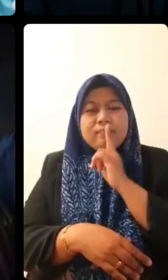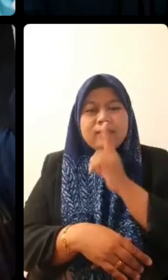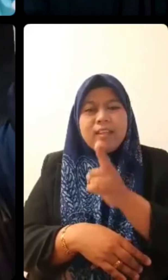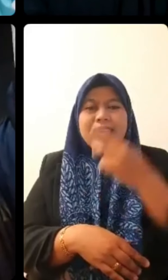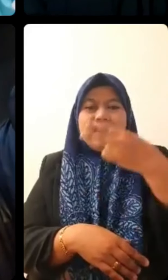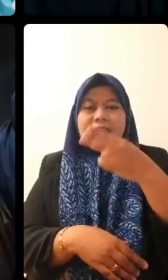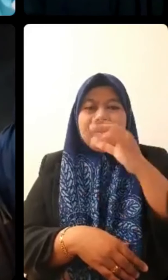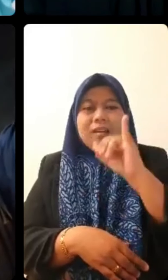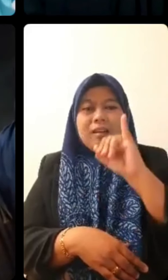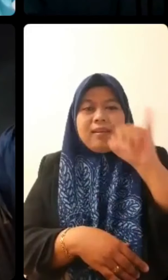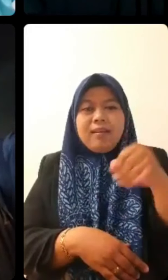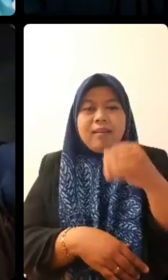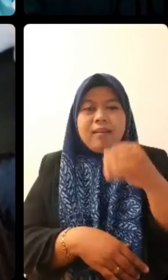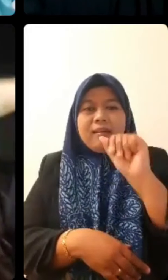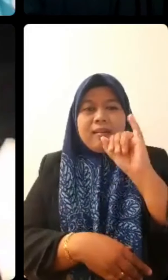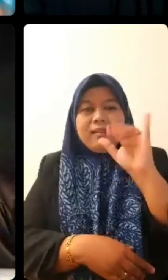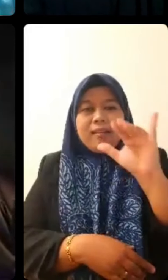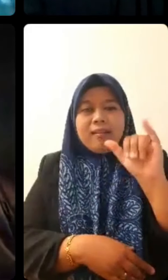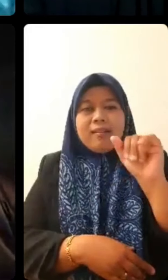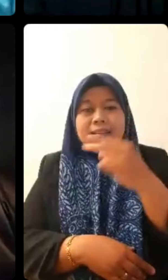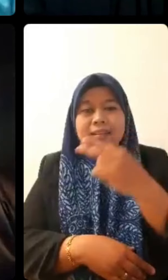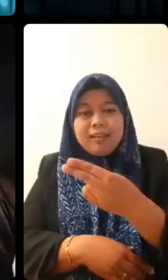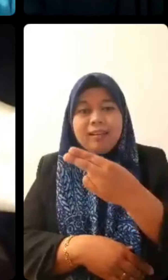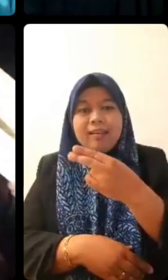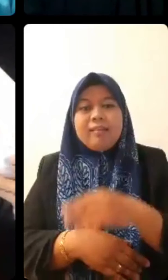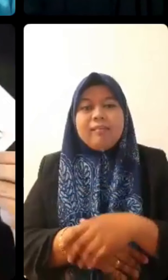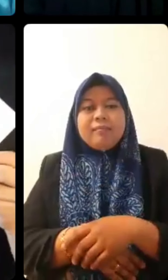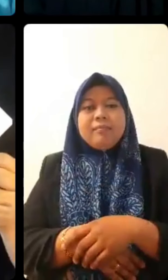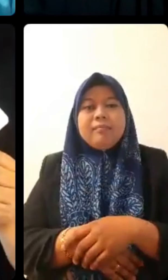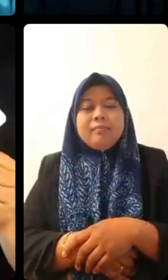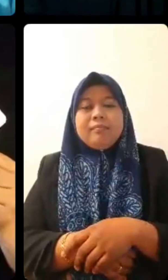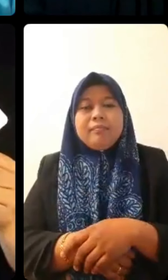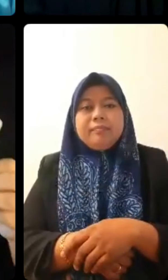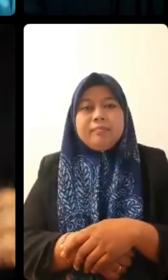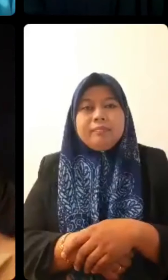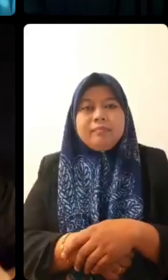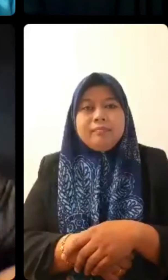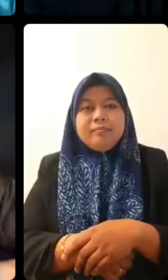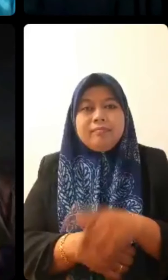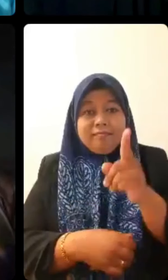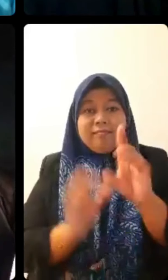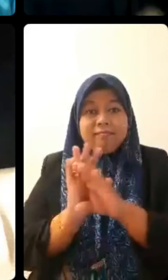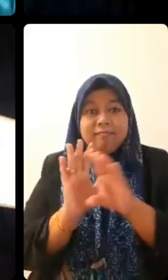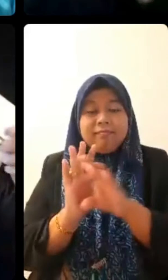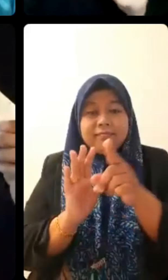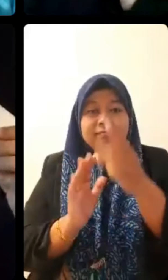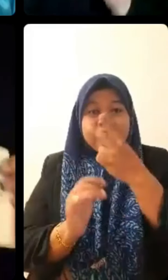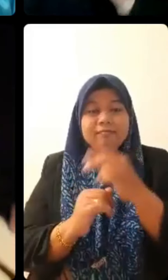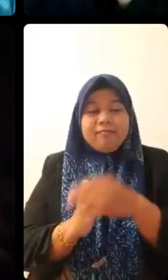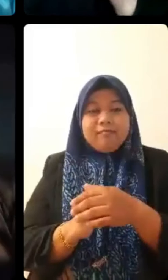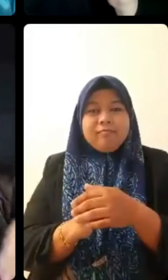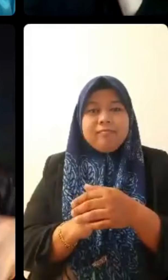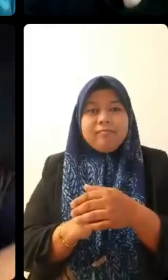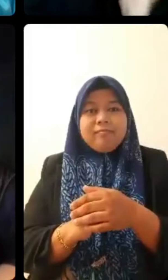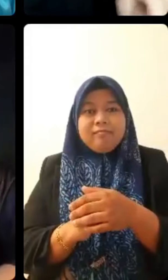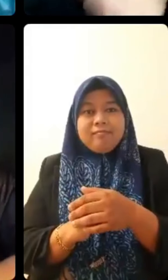hijaiyah. Apa namanya? Ya, lif, semua tu. Ba, semua tu.